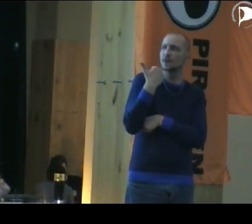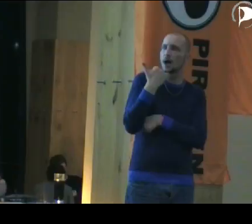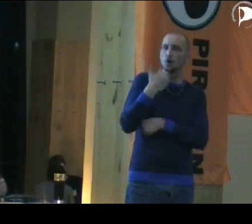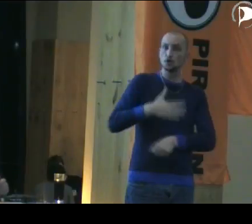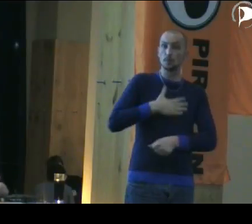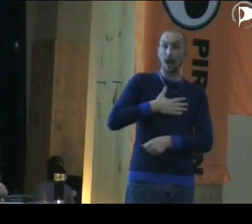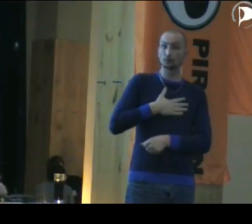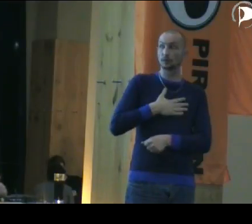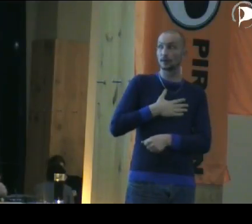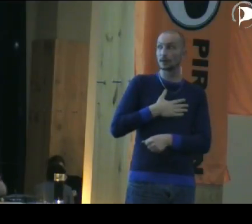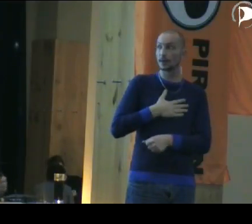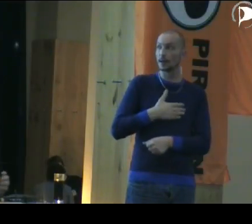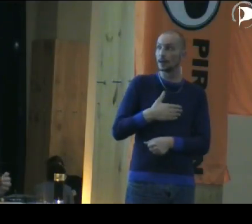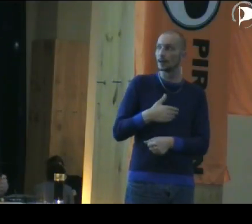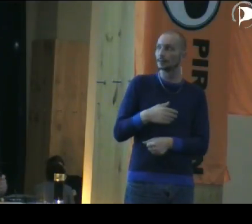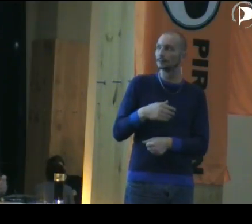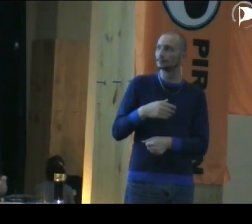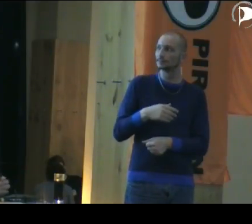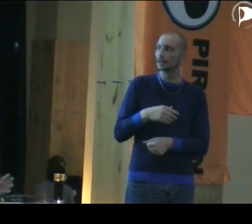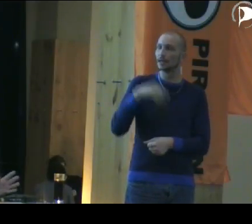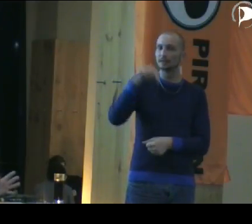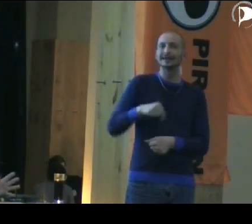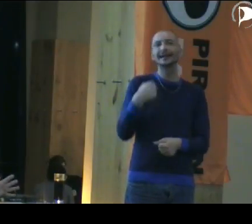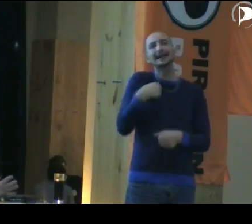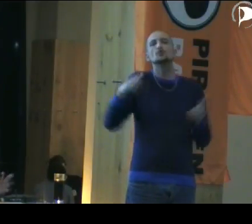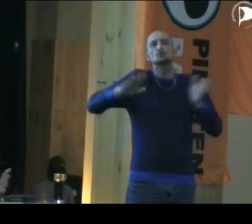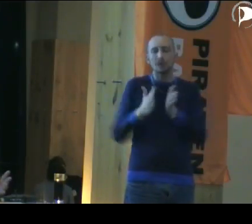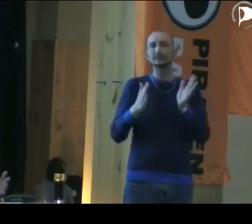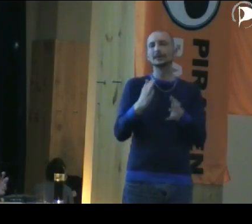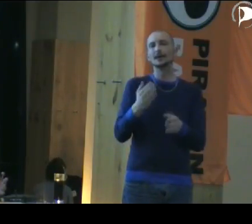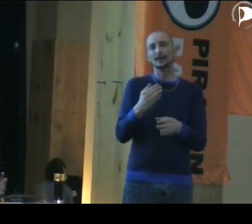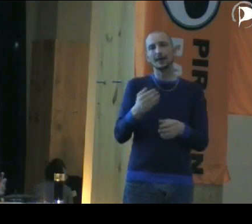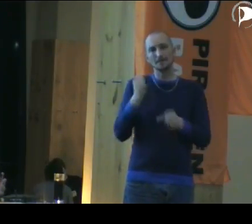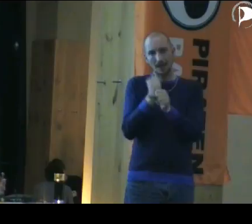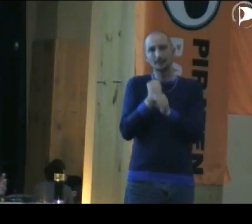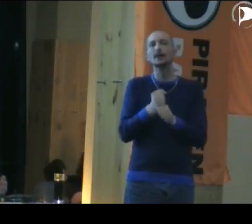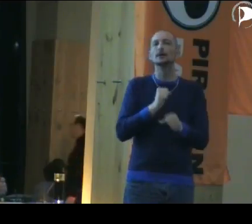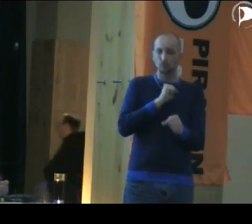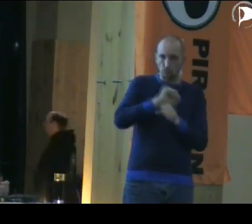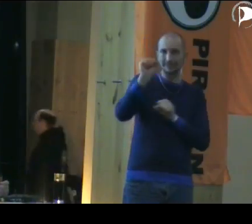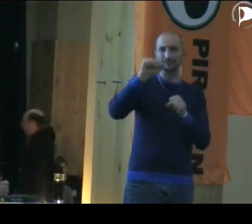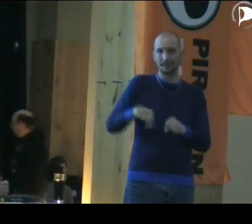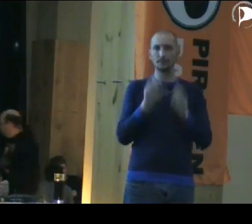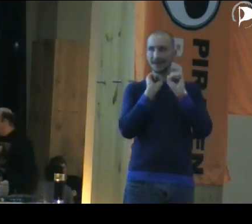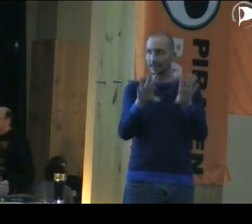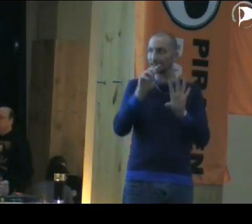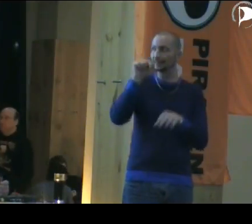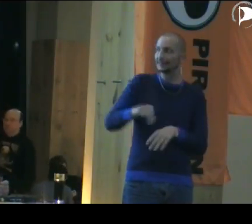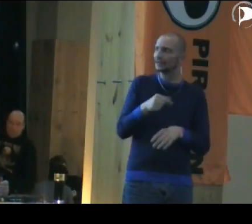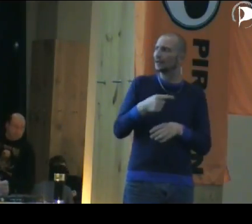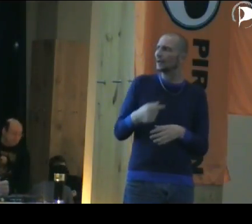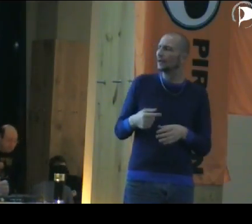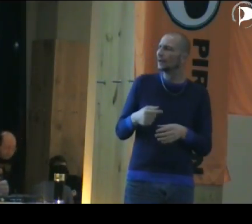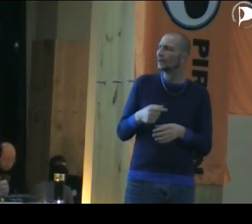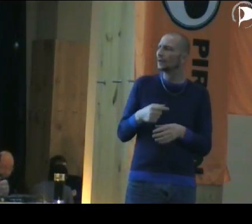patienten herr feldmann doch so kurz wie ich das gemacht hat keinen fall sgb ii 2011 10